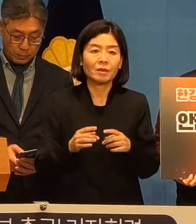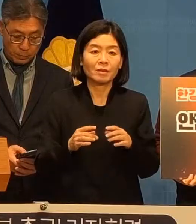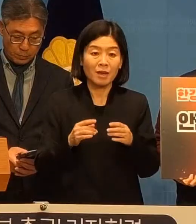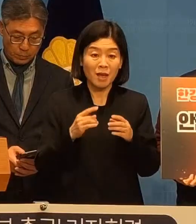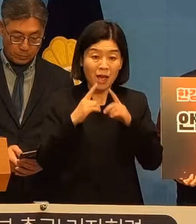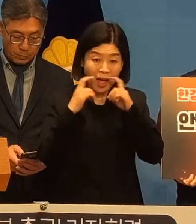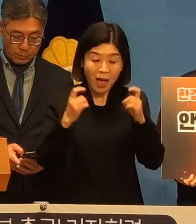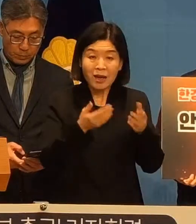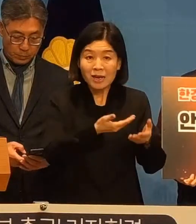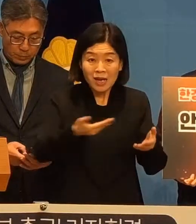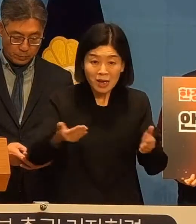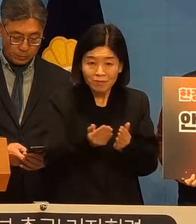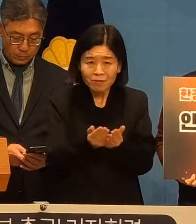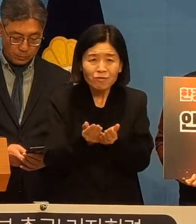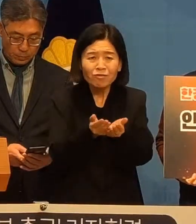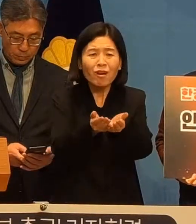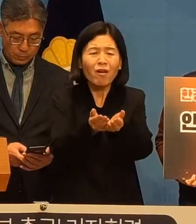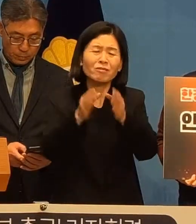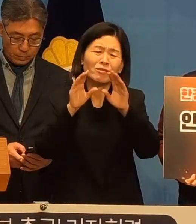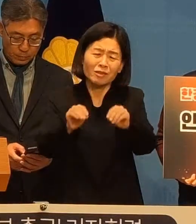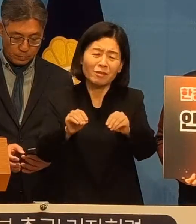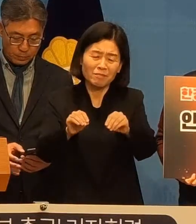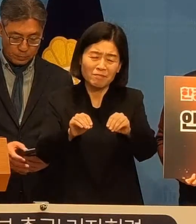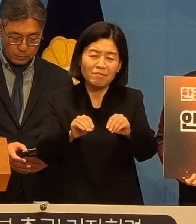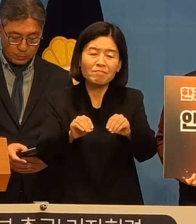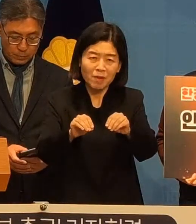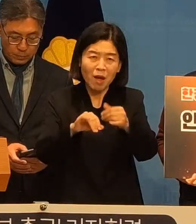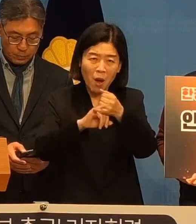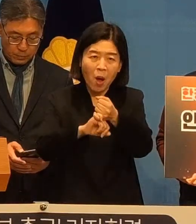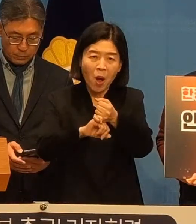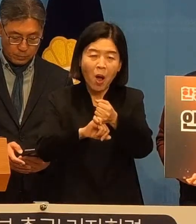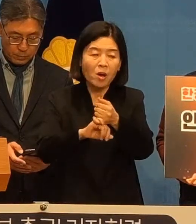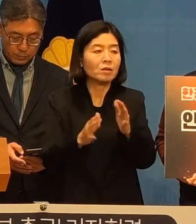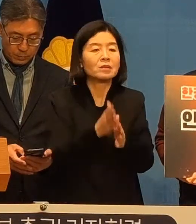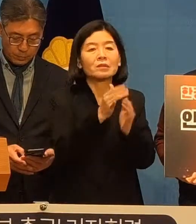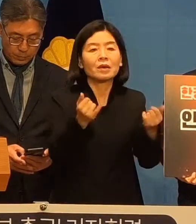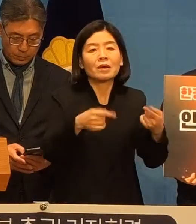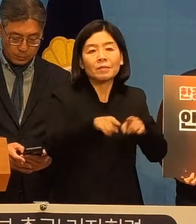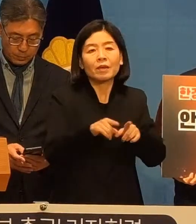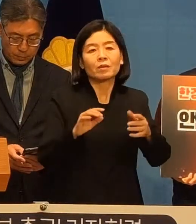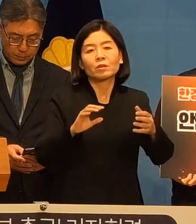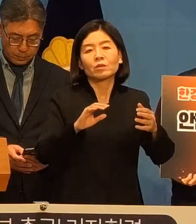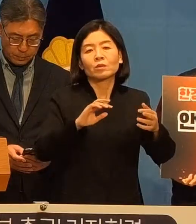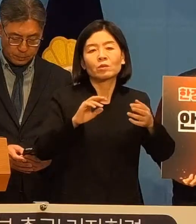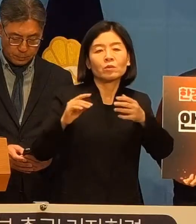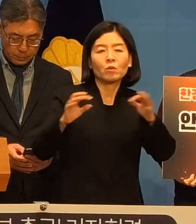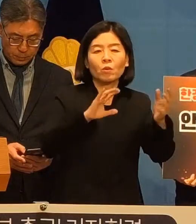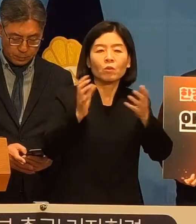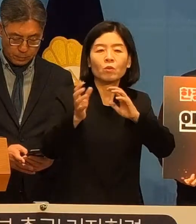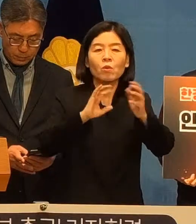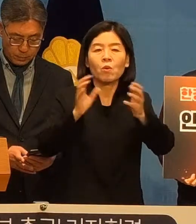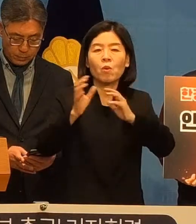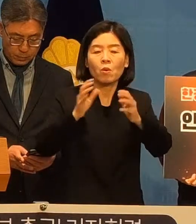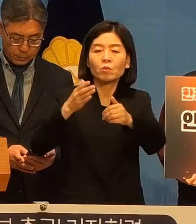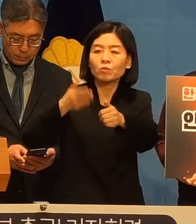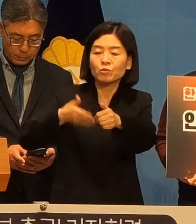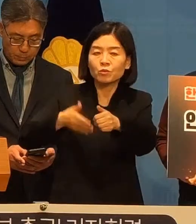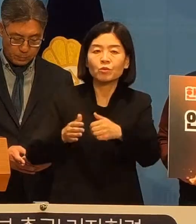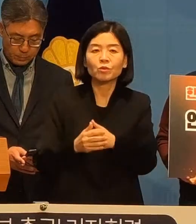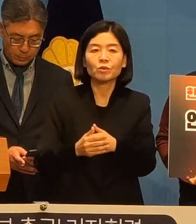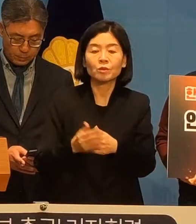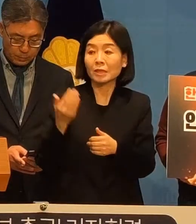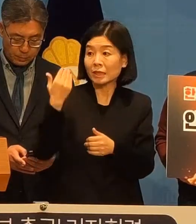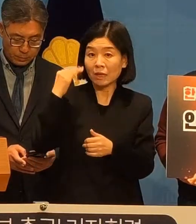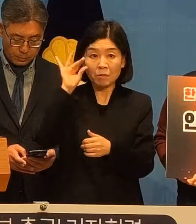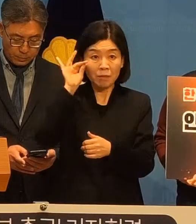중지하고 시민들과 함께 토론할 것을 다시 한번 거듭 촉구드리는 바입니다. 지난 100일